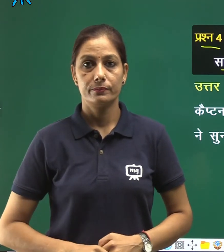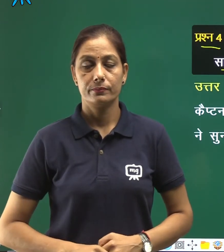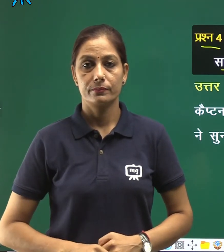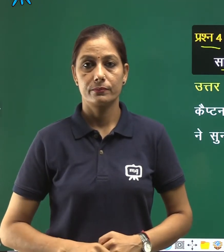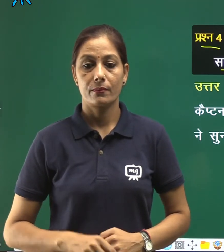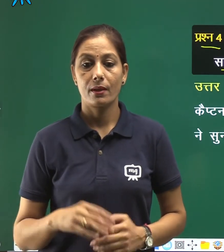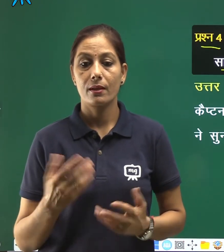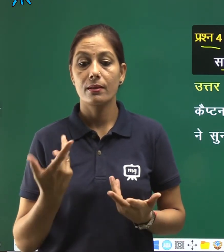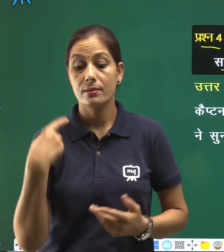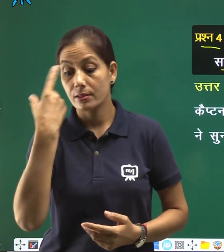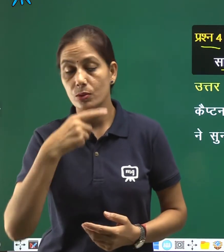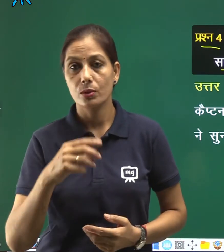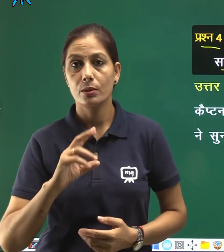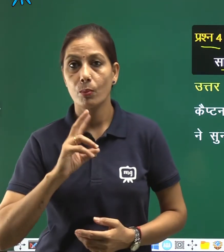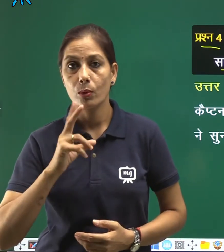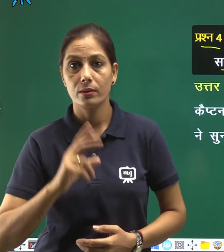किसने सुनाई?